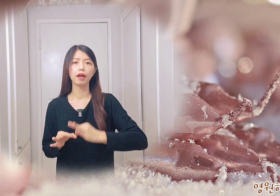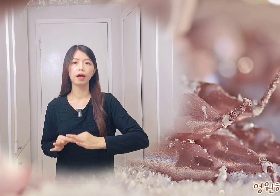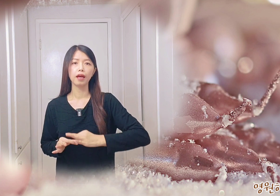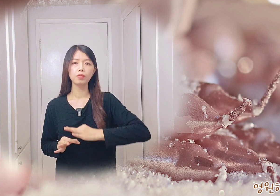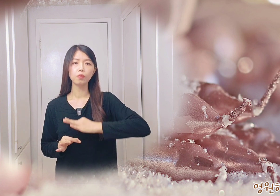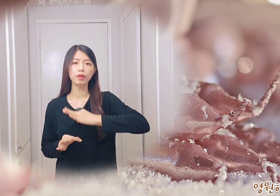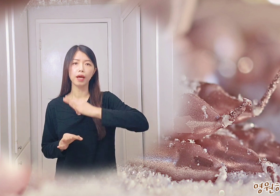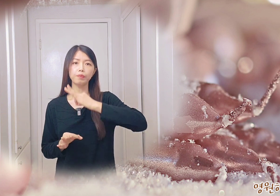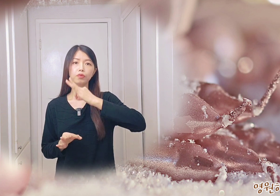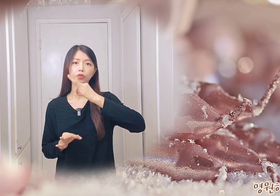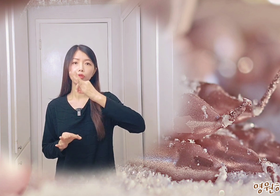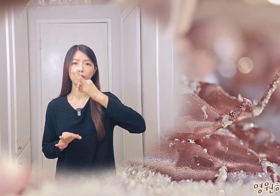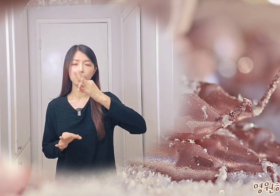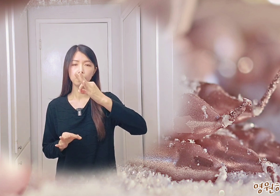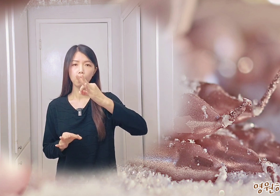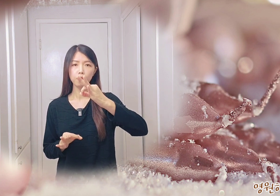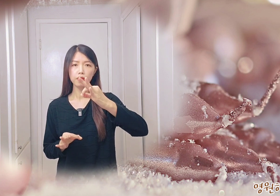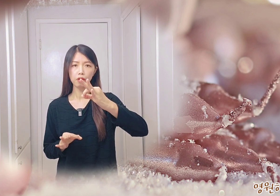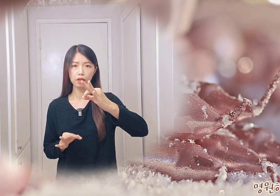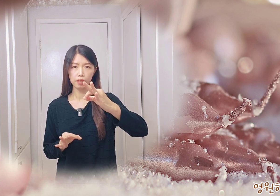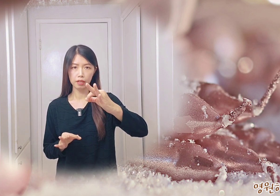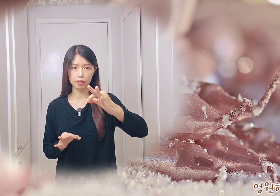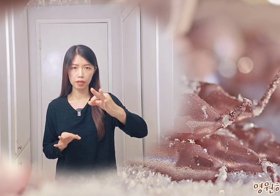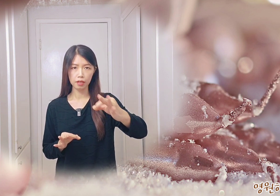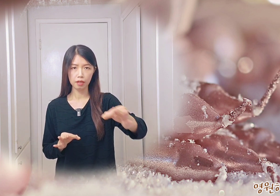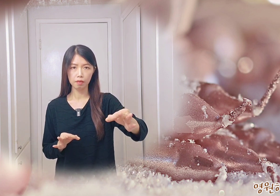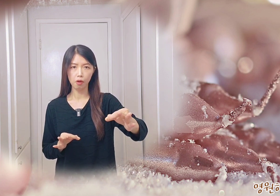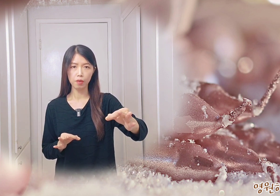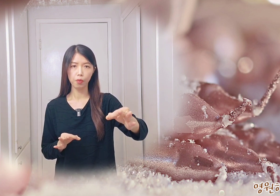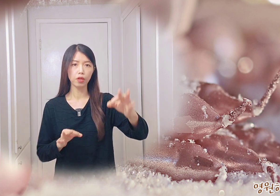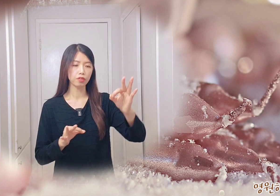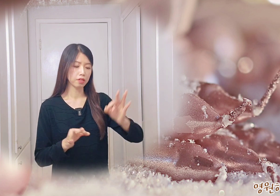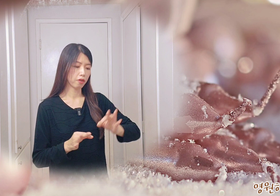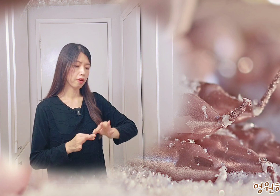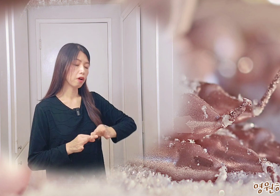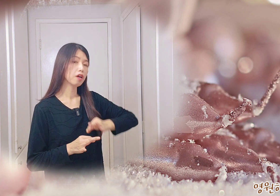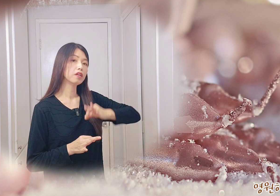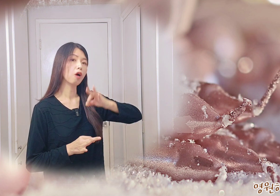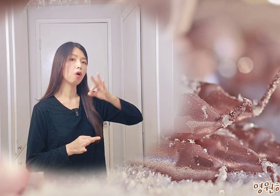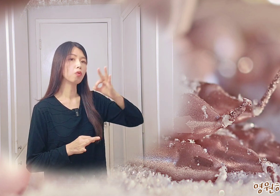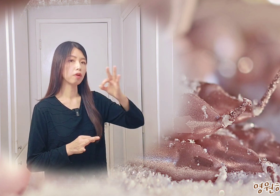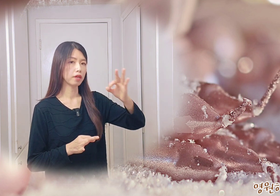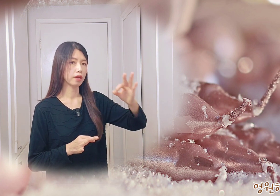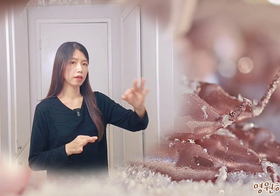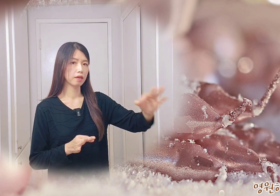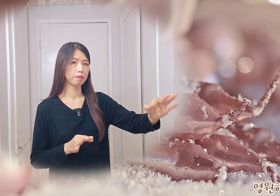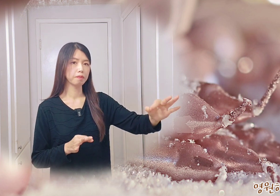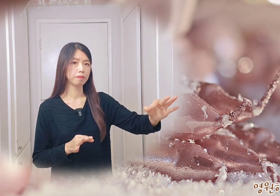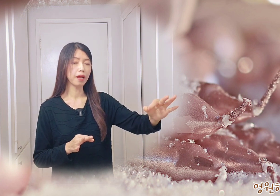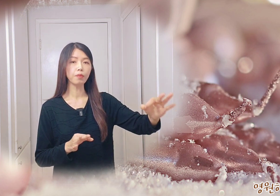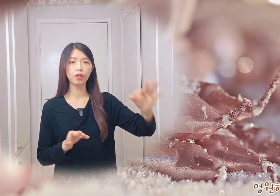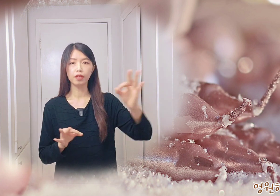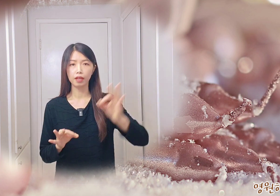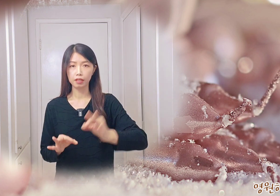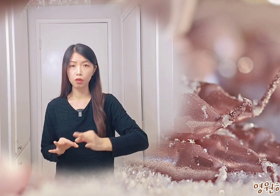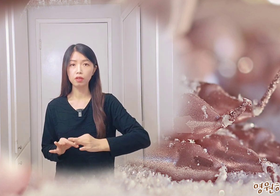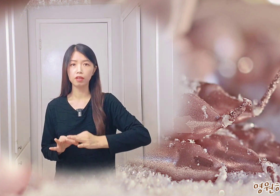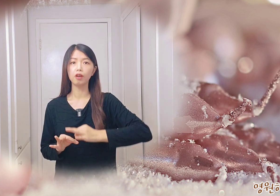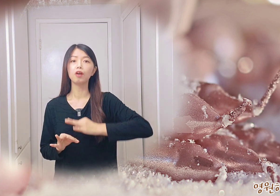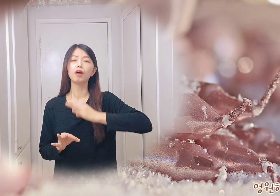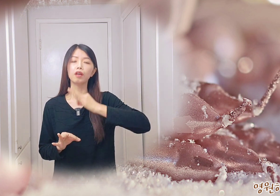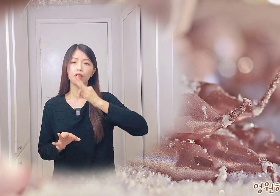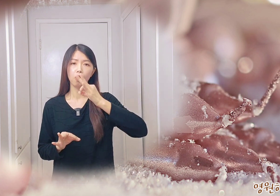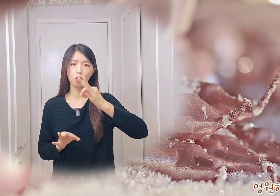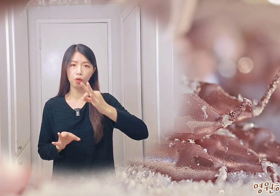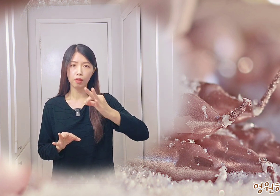다음에 한 손만 앞으로 포물선을 그리듯이 멀리 보내주시는 거예요. 영원히. 빨리 보내는 게 아니라